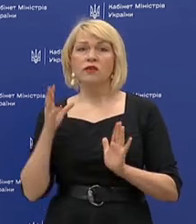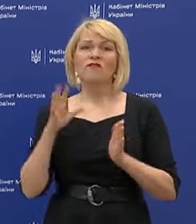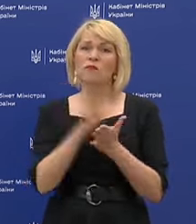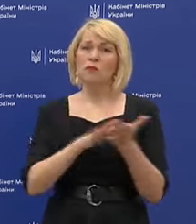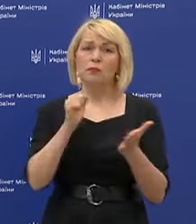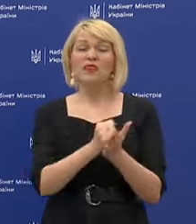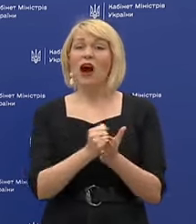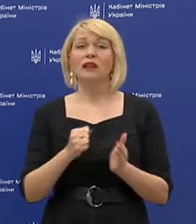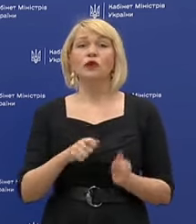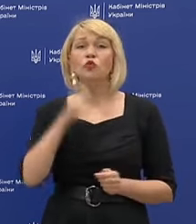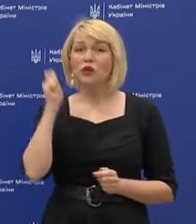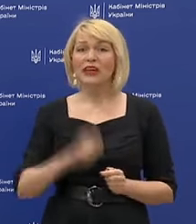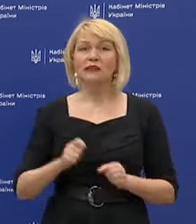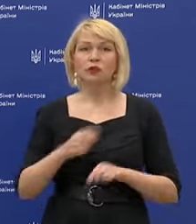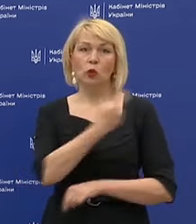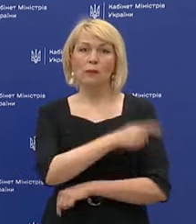медицину,